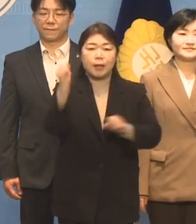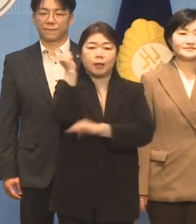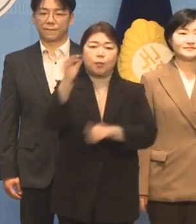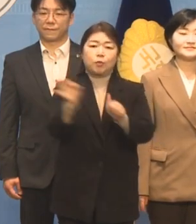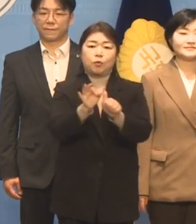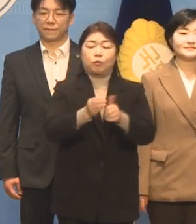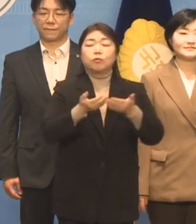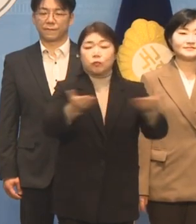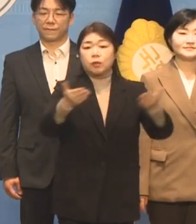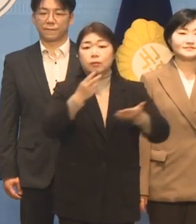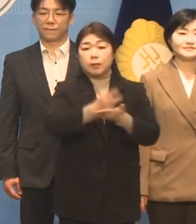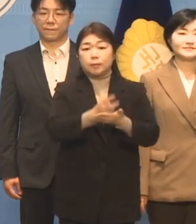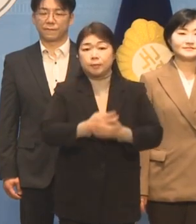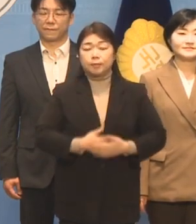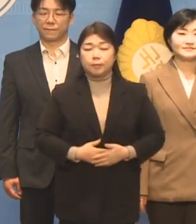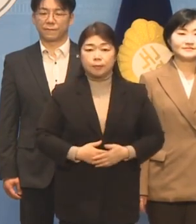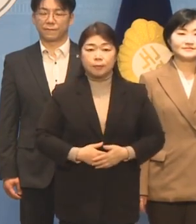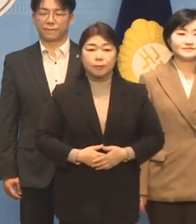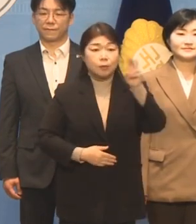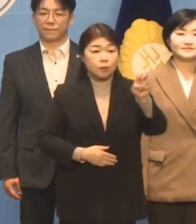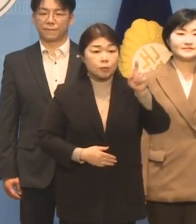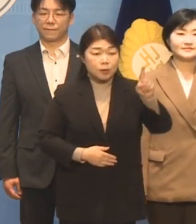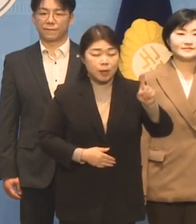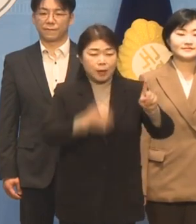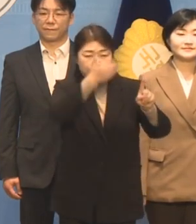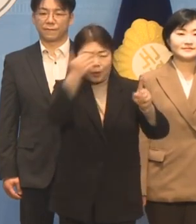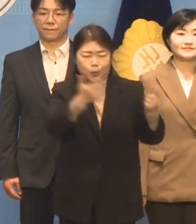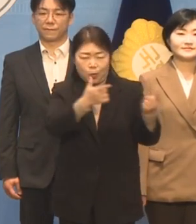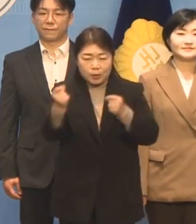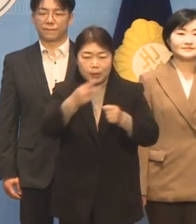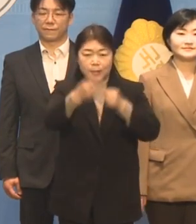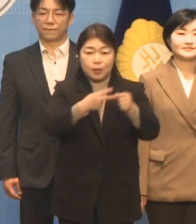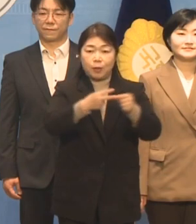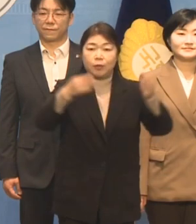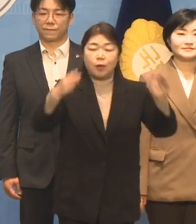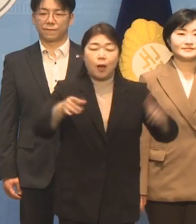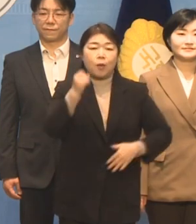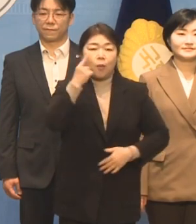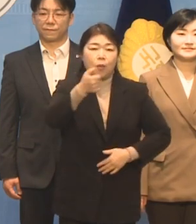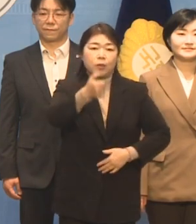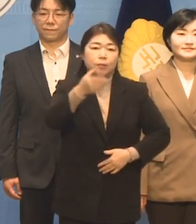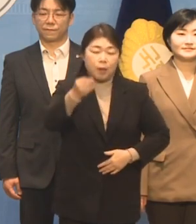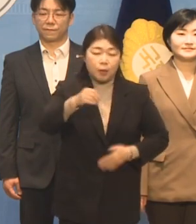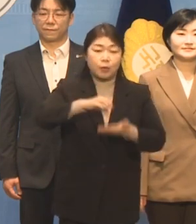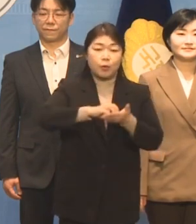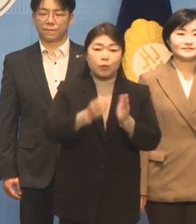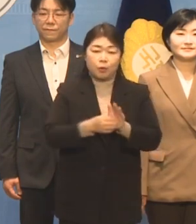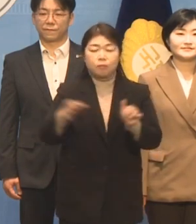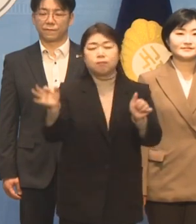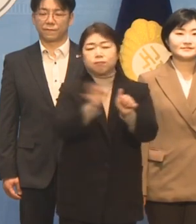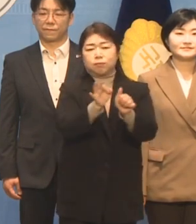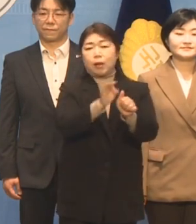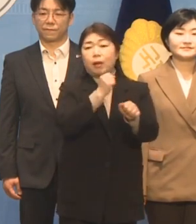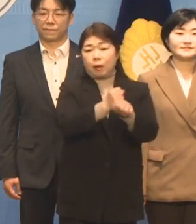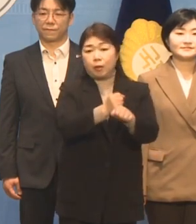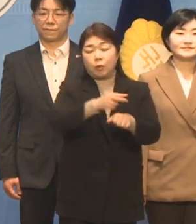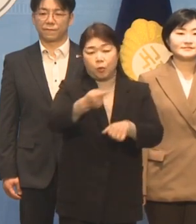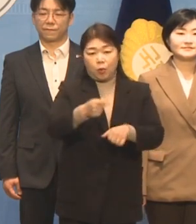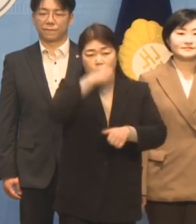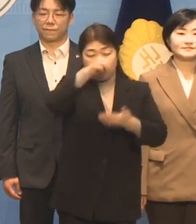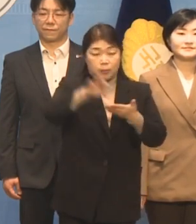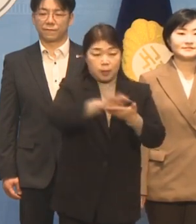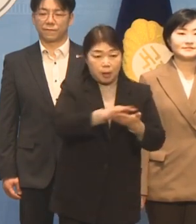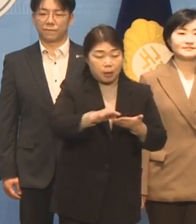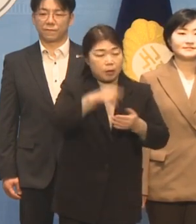첫 출발 기본소득을 21세가 된 청년에게 2년간 월 50만 원씩 지급하더라도 예산은